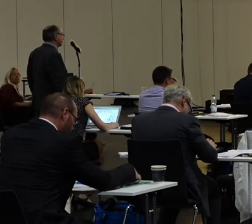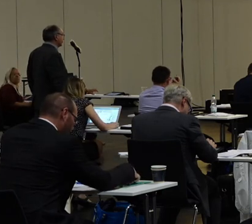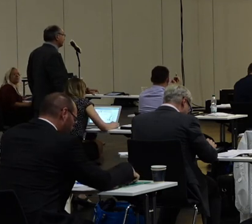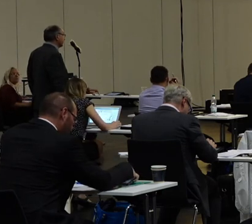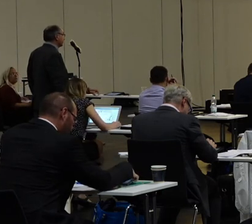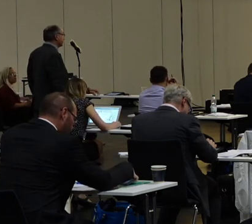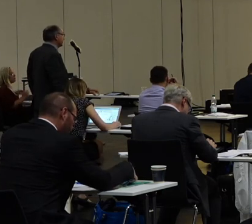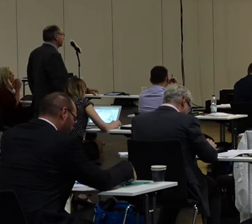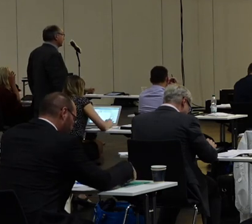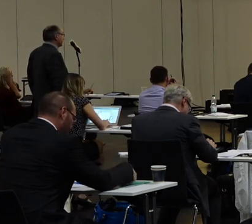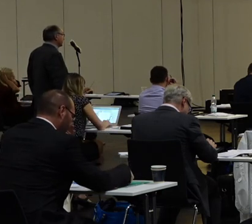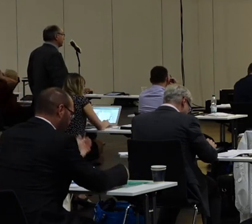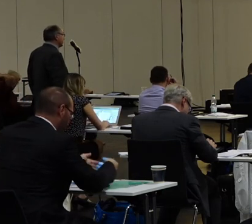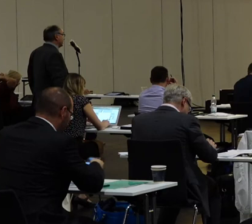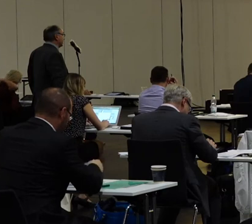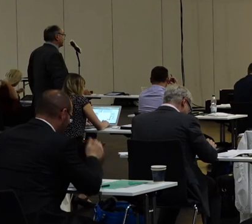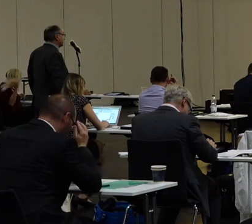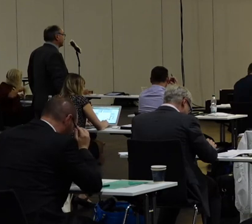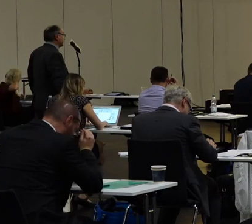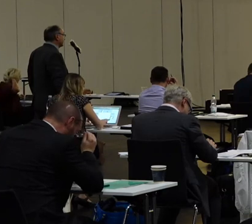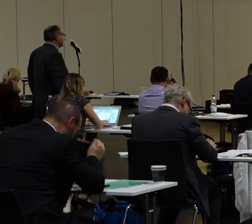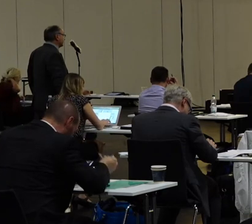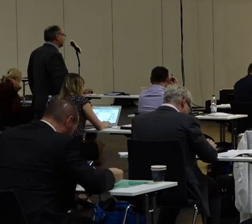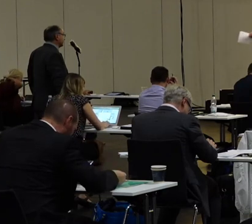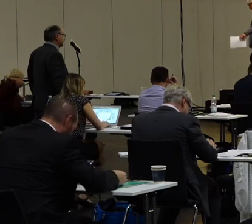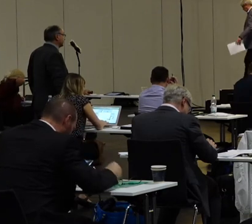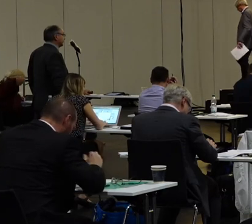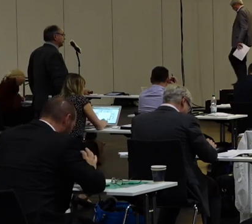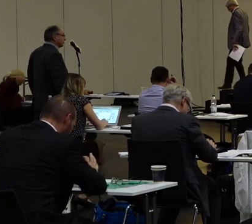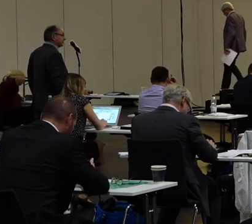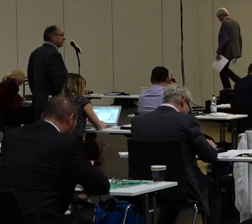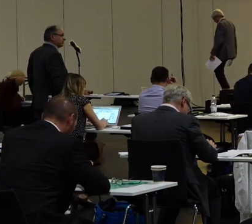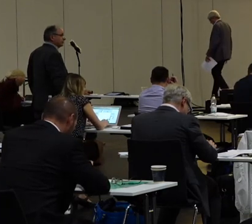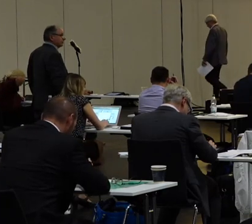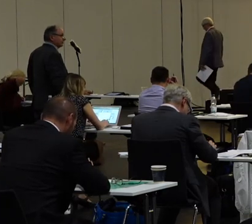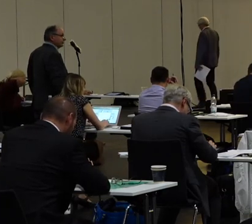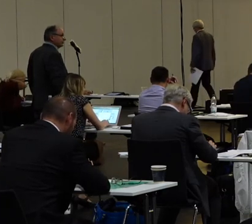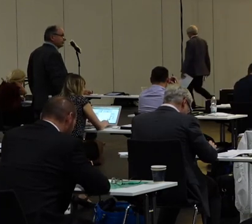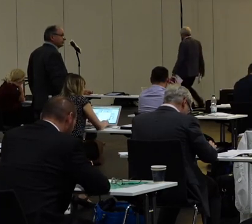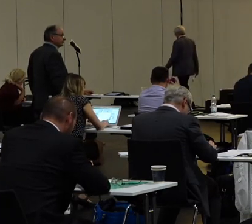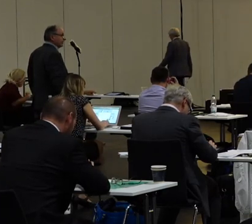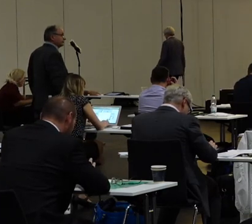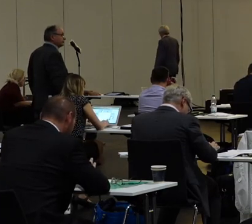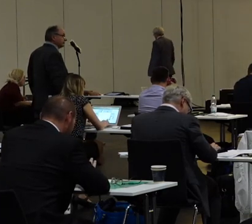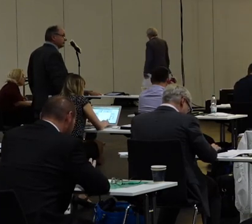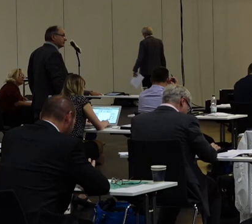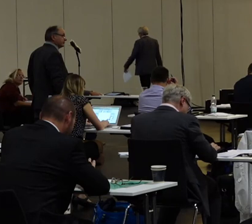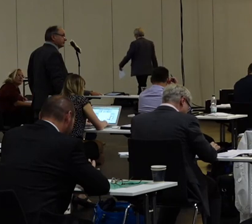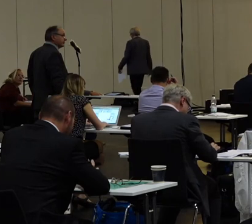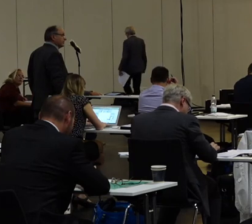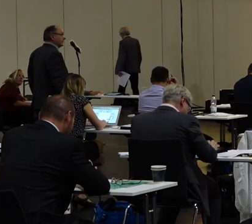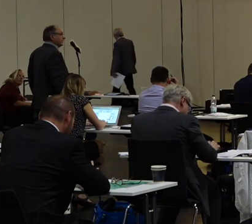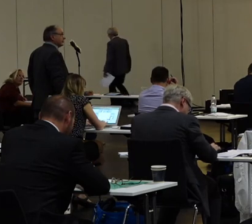stimmt, ich möchte es nochmal betonen. Es gilt in dem Gesetz für Träger der öffentlichen und der freien